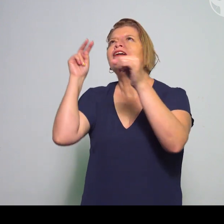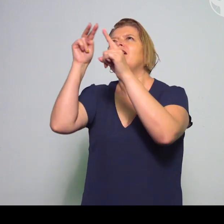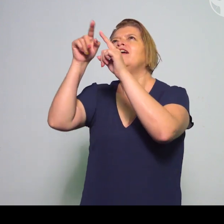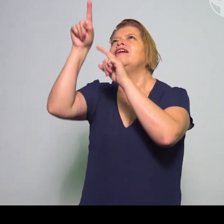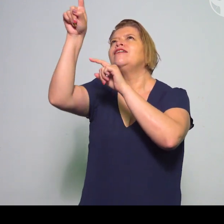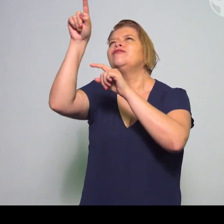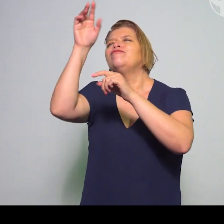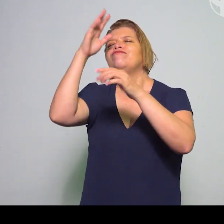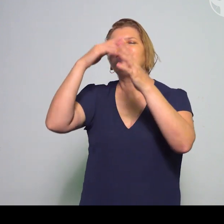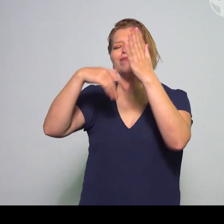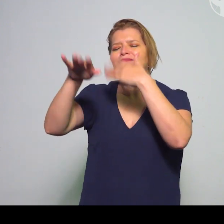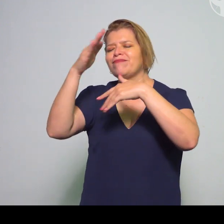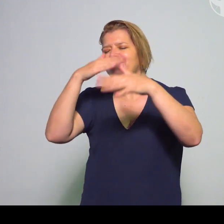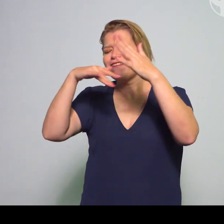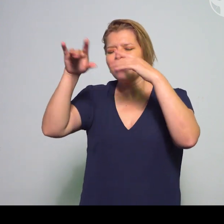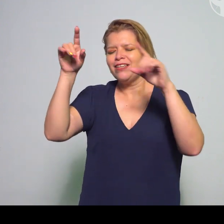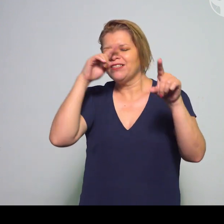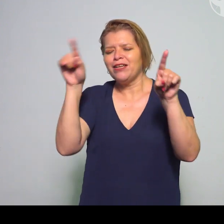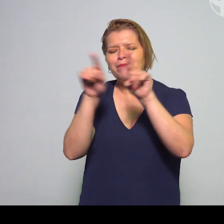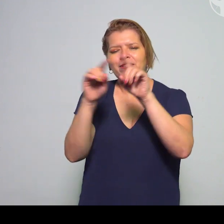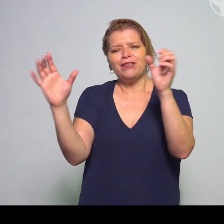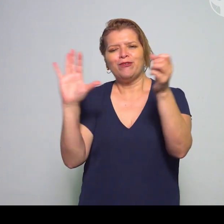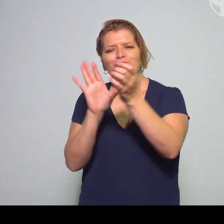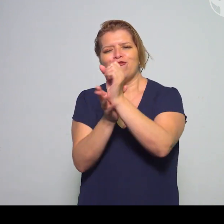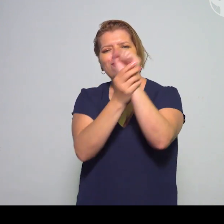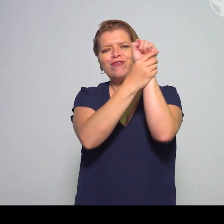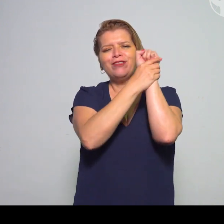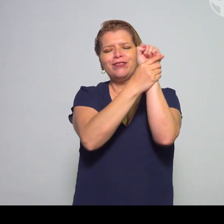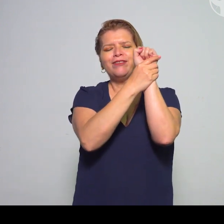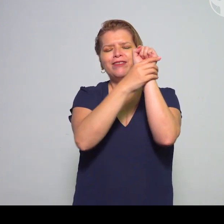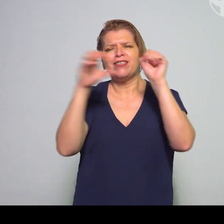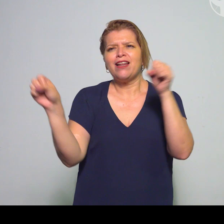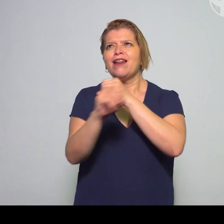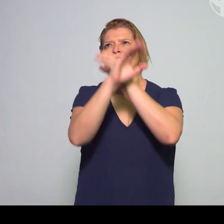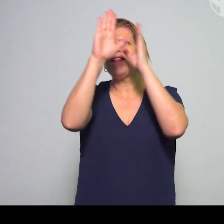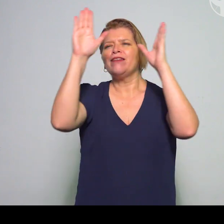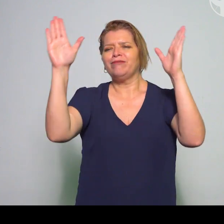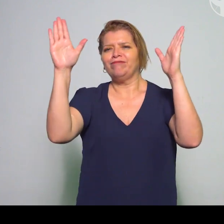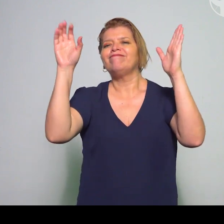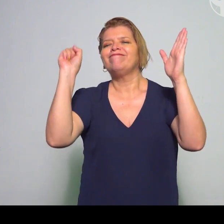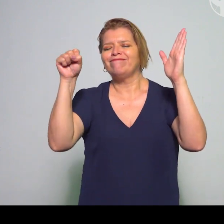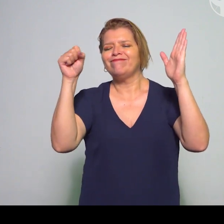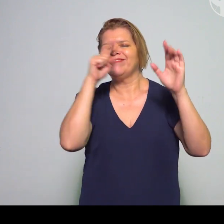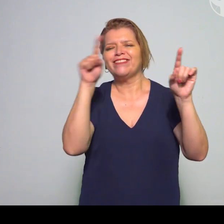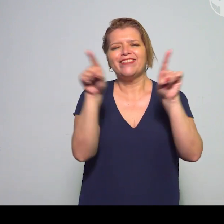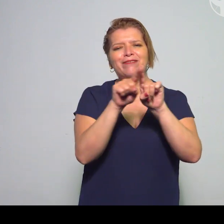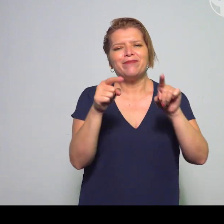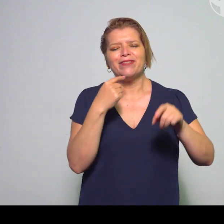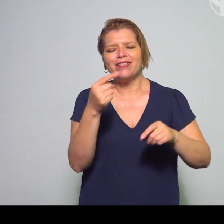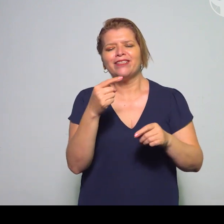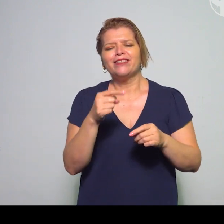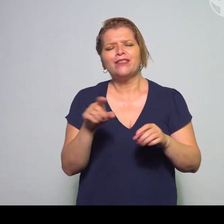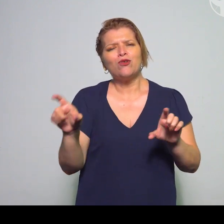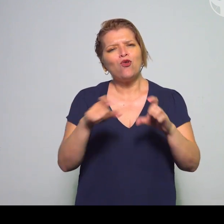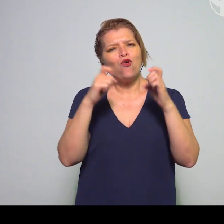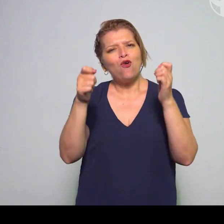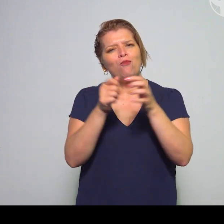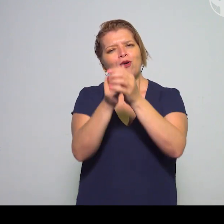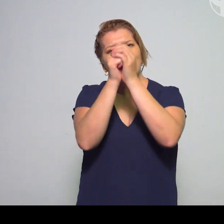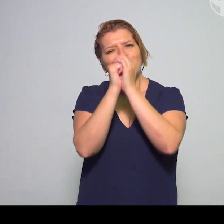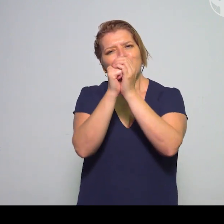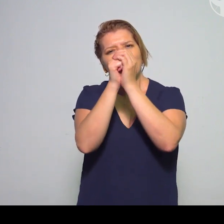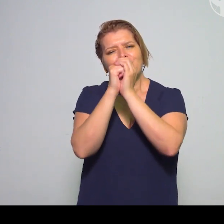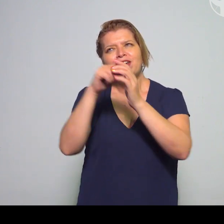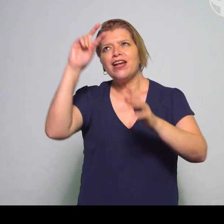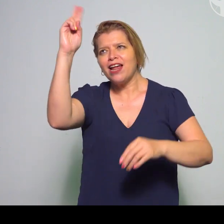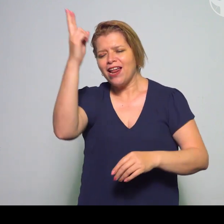incienso, que hacia ti se eleven mis manos como un sacrificio vespertino. Y un libro que se llama Cómo adorar al rey,